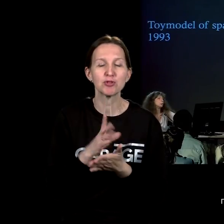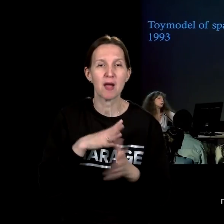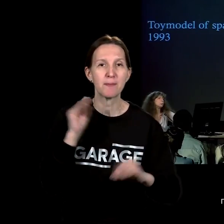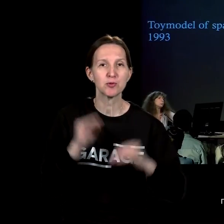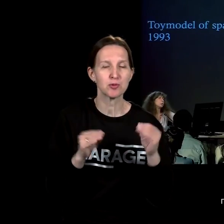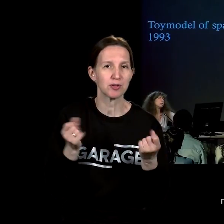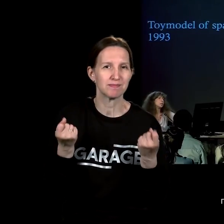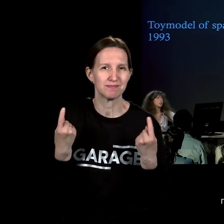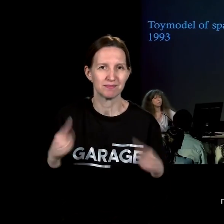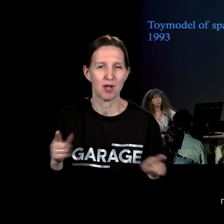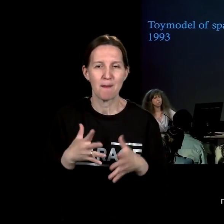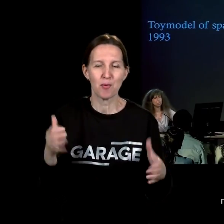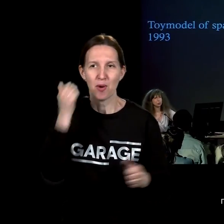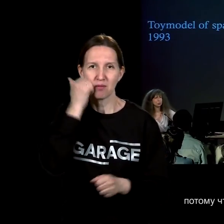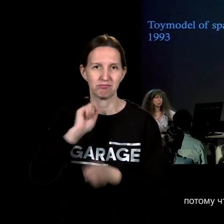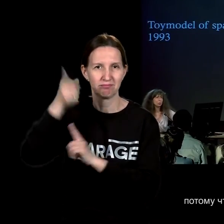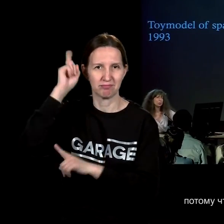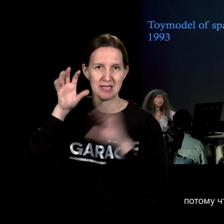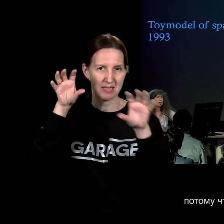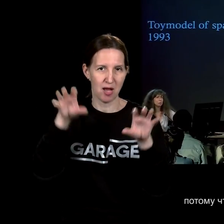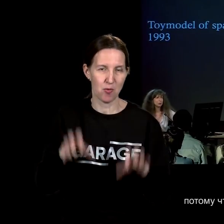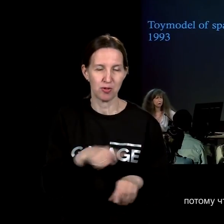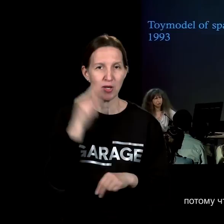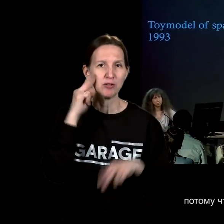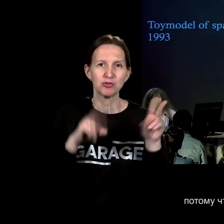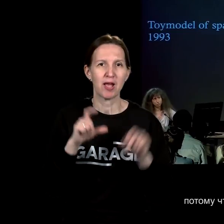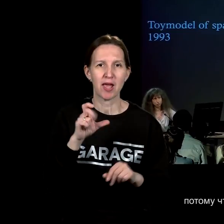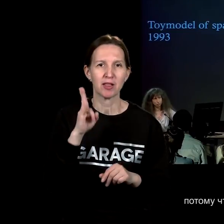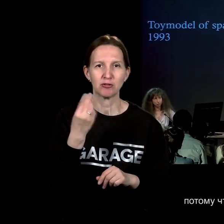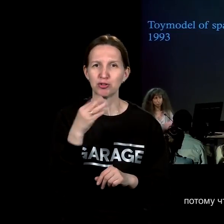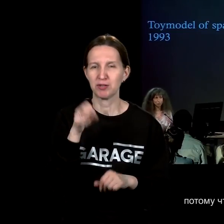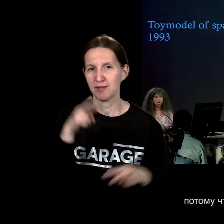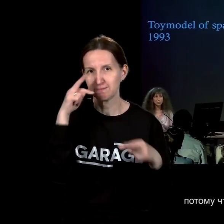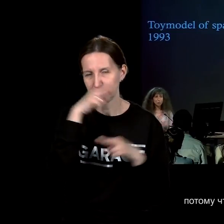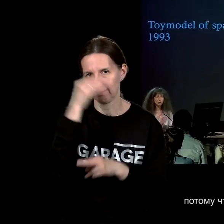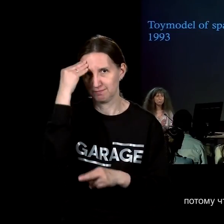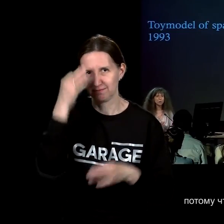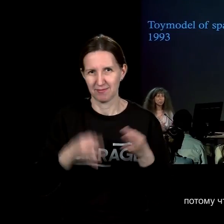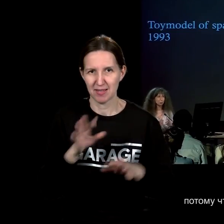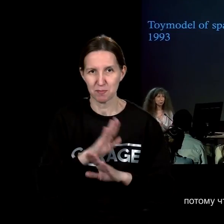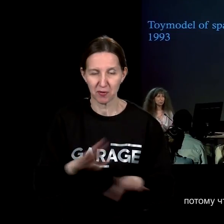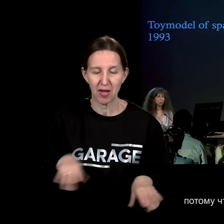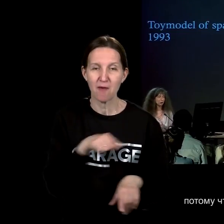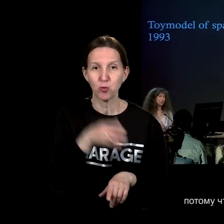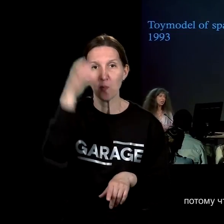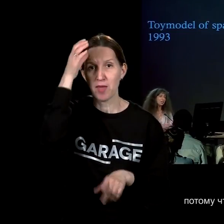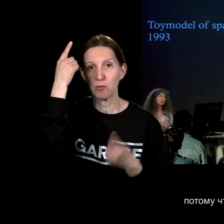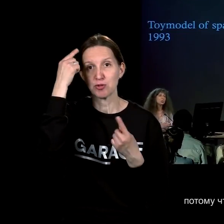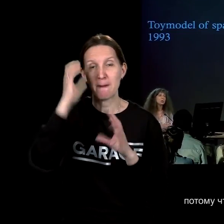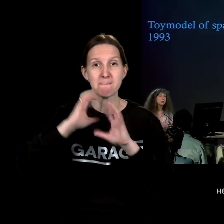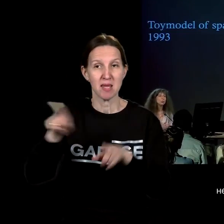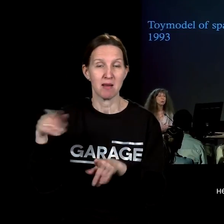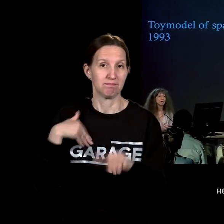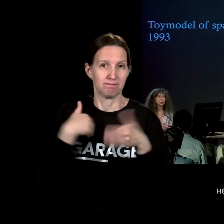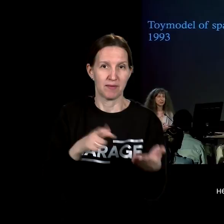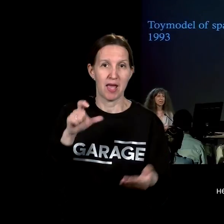немножко более старинным законом. Он считал, что вот Эйнштейн был не совсем прав, потому что в том научном мире, который придумывает Эйнштейн, такие штуки